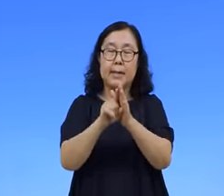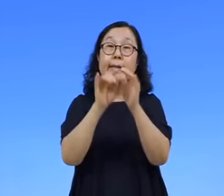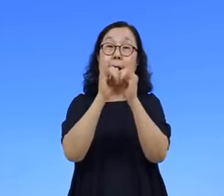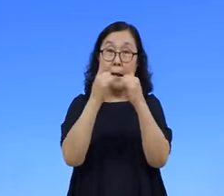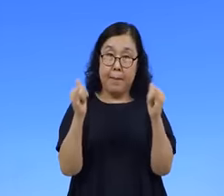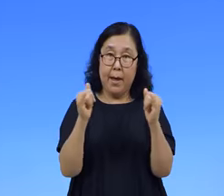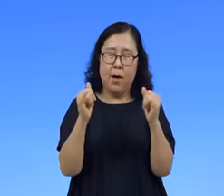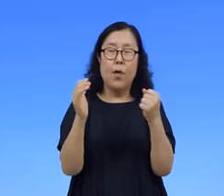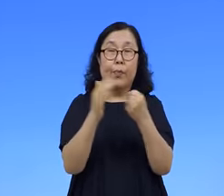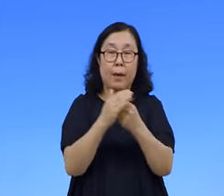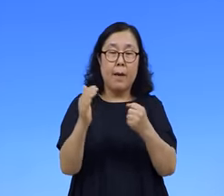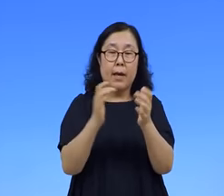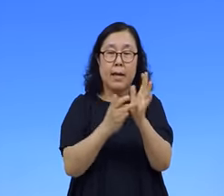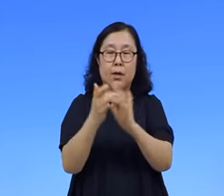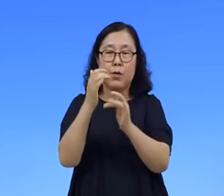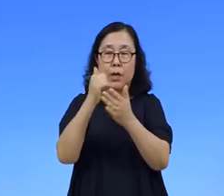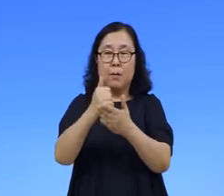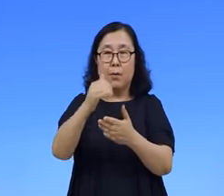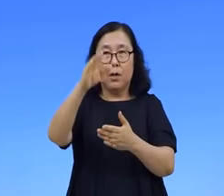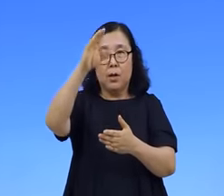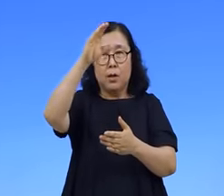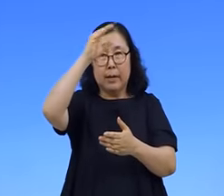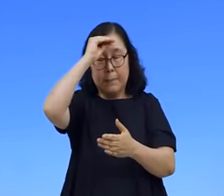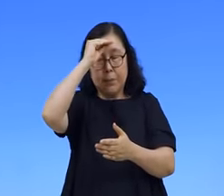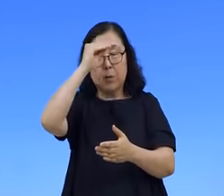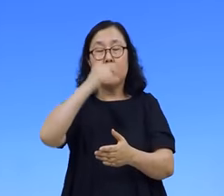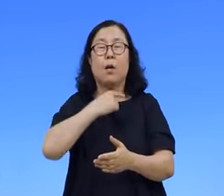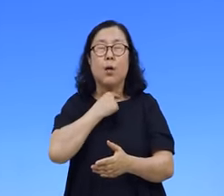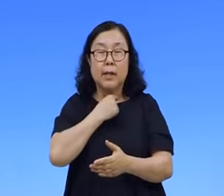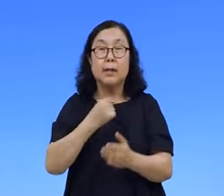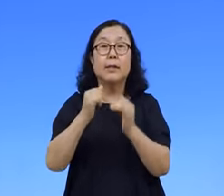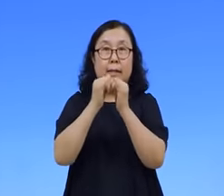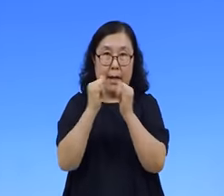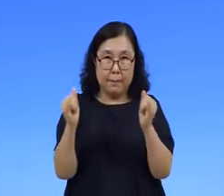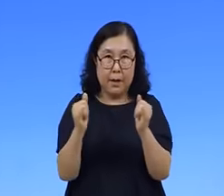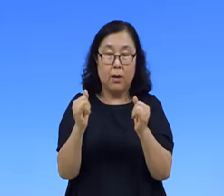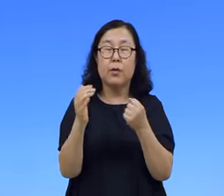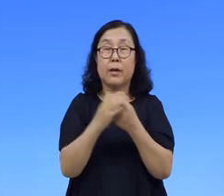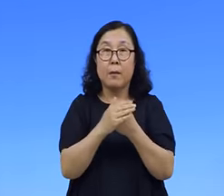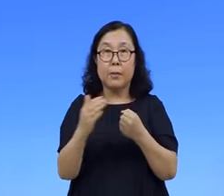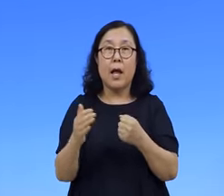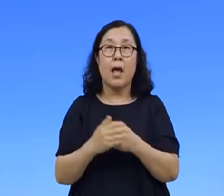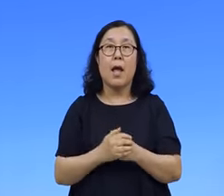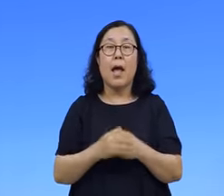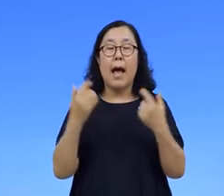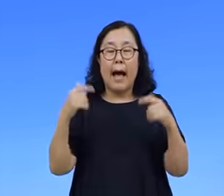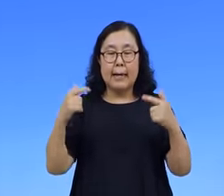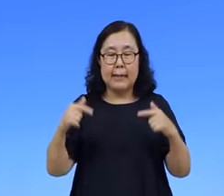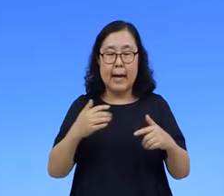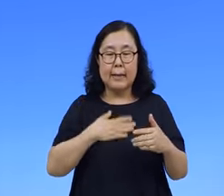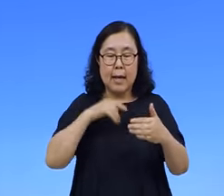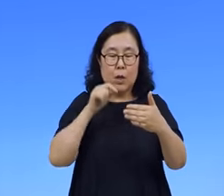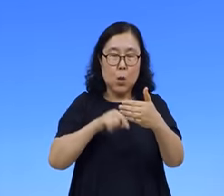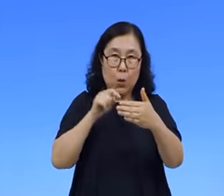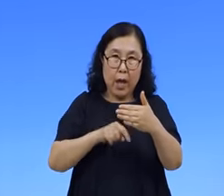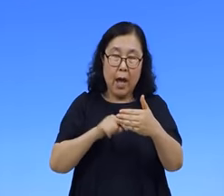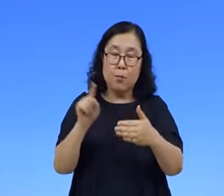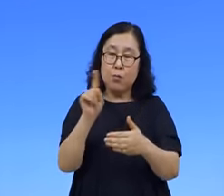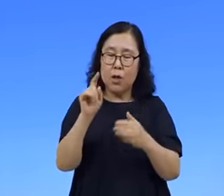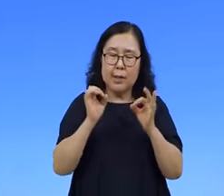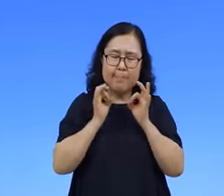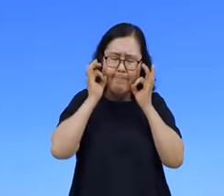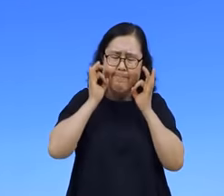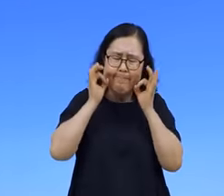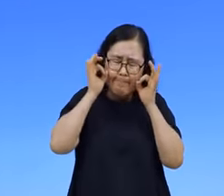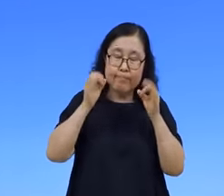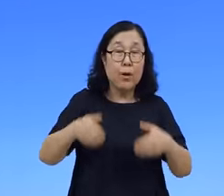아닙니까? 예수 그리스도를 닮아가고자 하는 성화를 꿈꾸는 자들 아닙니까? 그렇다면은 늘 우리 내면에서 뭘